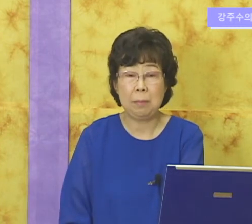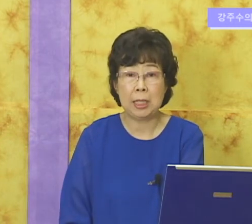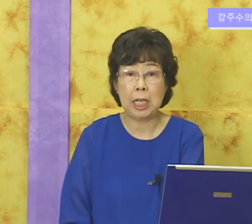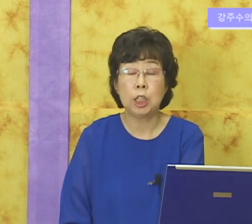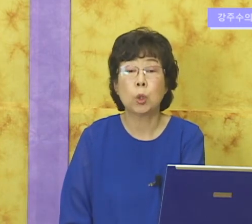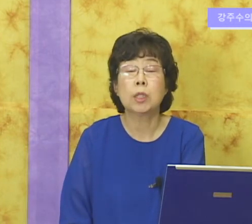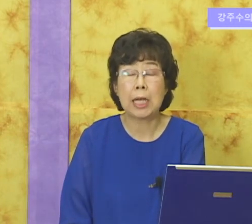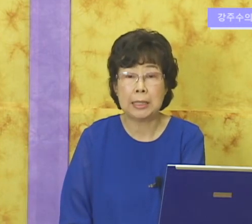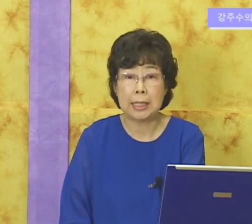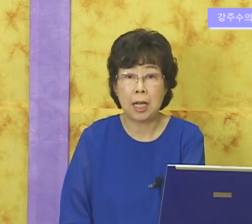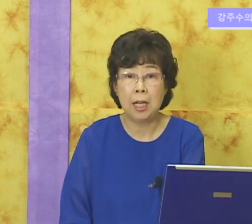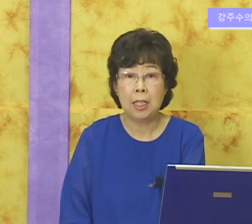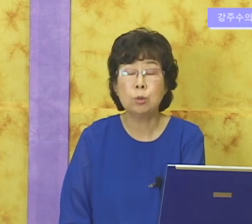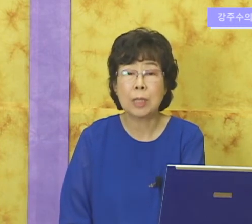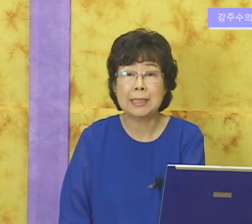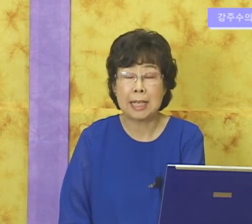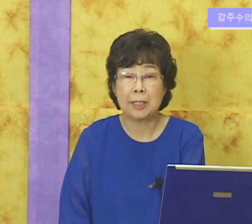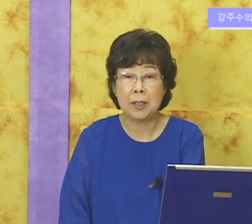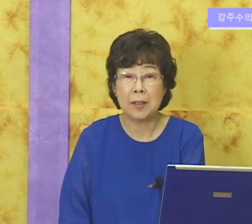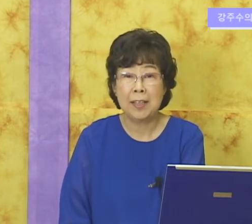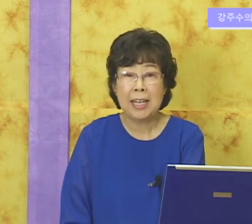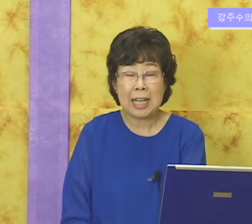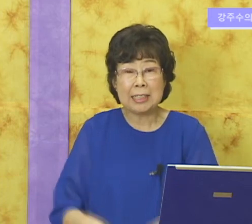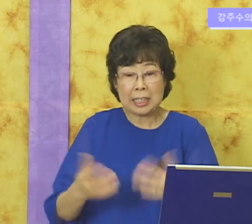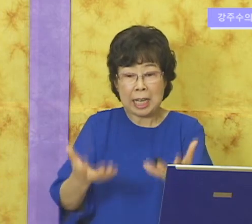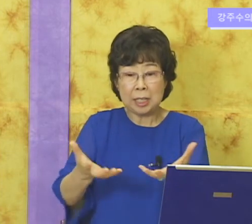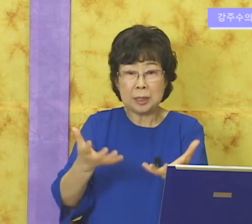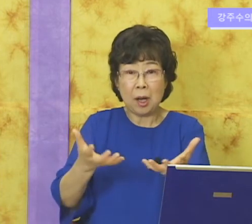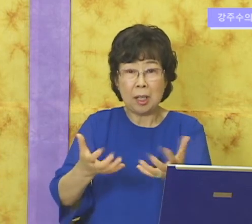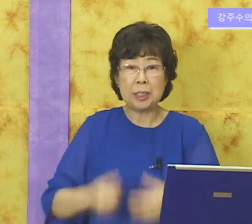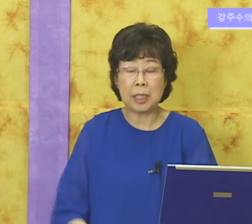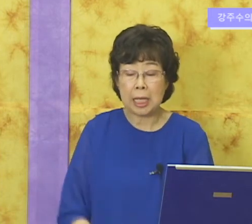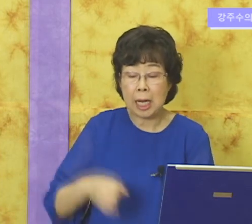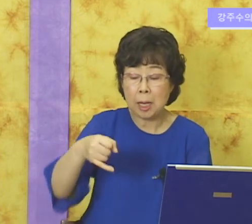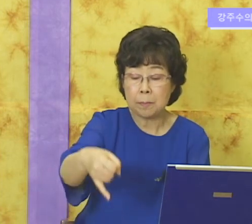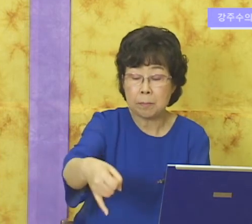됩니다. 조선간장, 국간장요. 간장 달여서 식혔다가